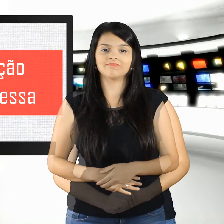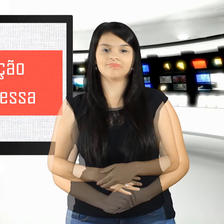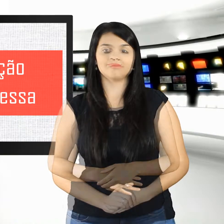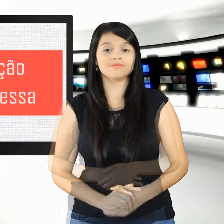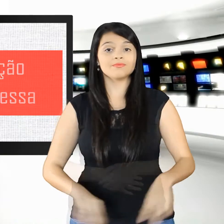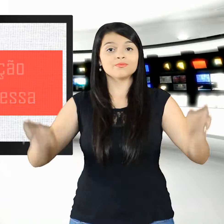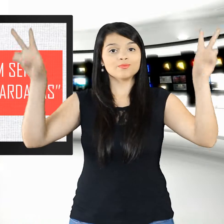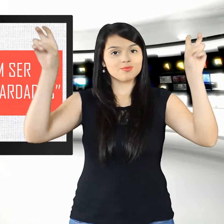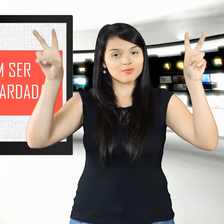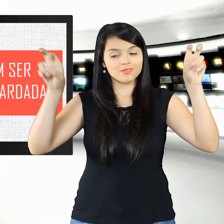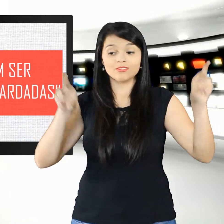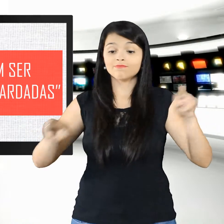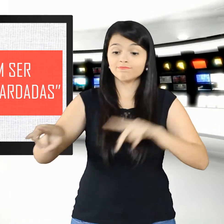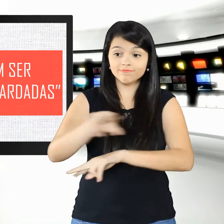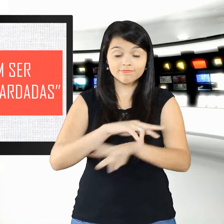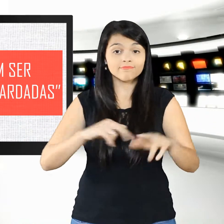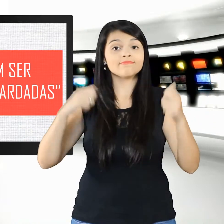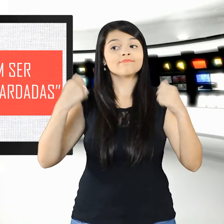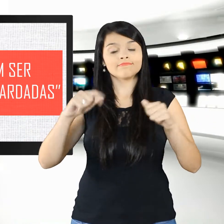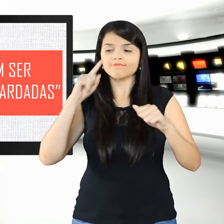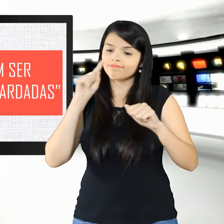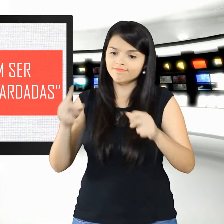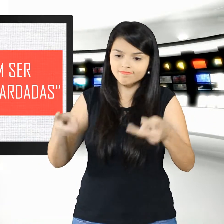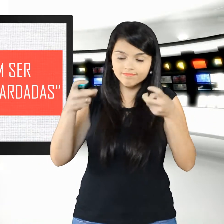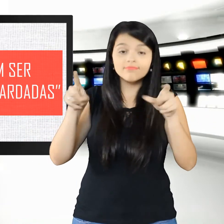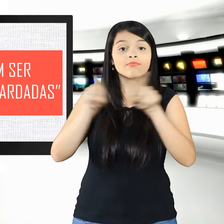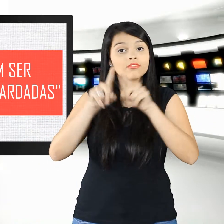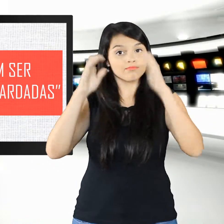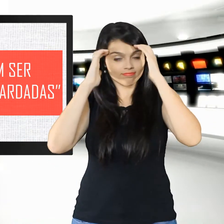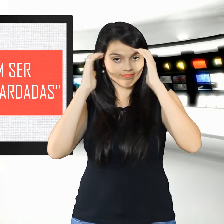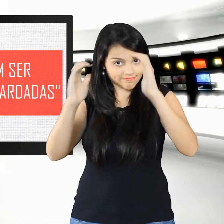Diferenças devem ser reconhecidas e resguardadas.